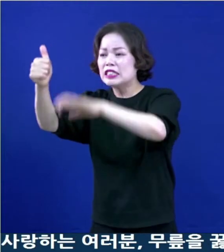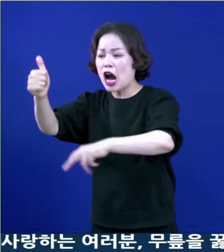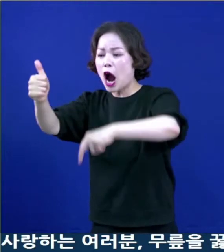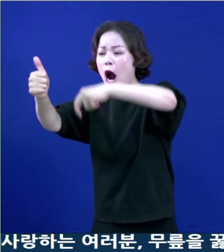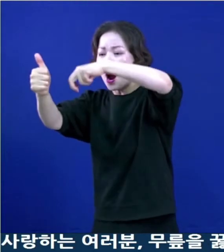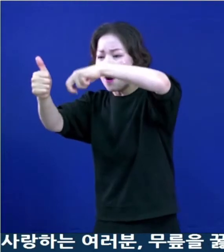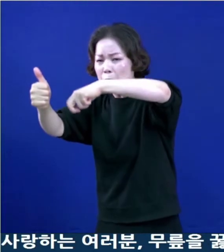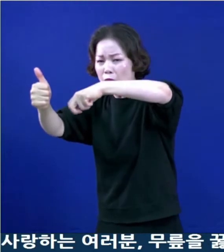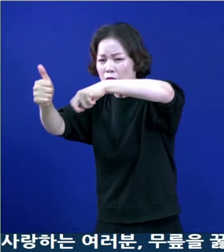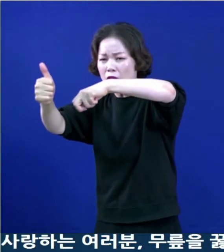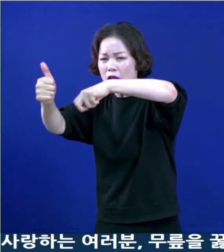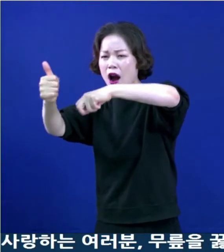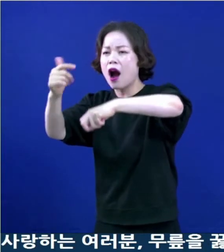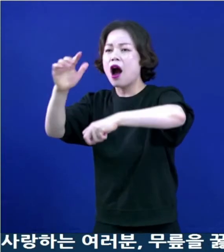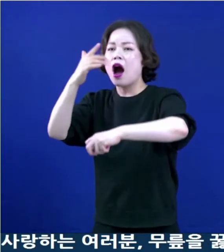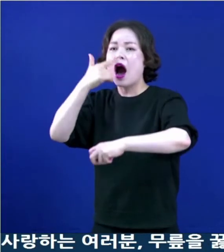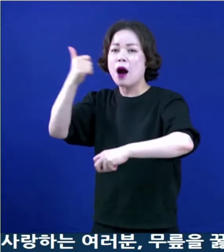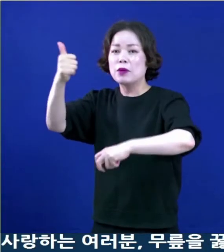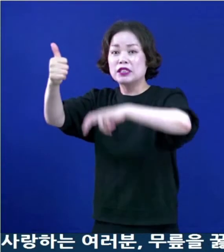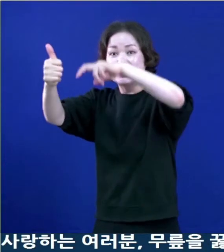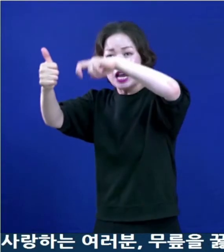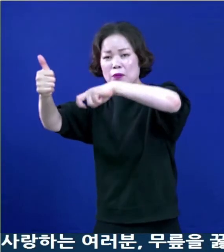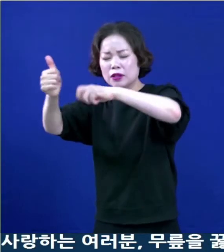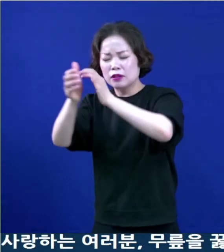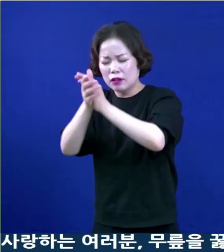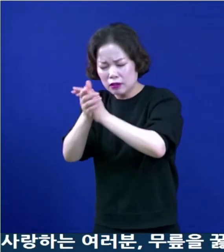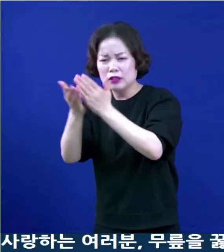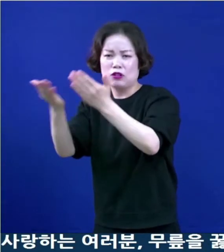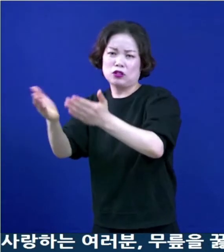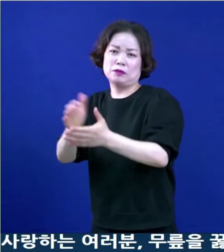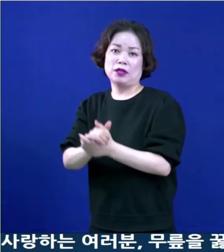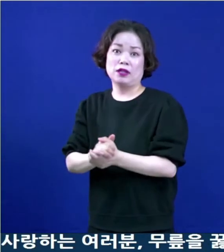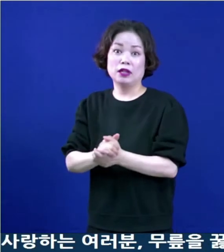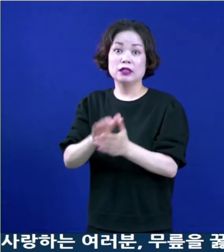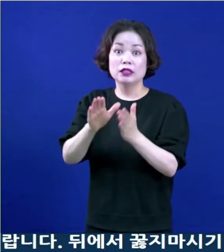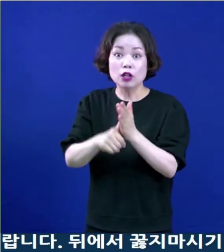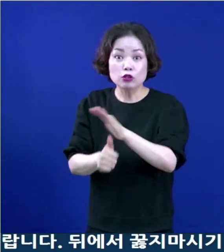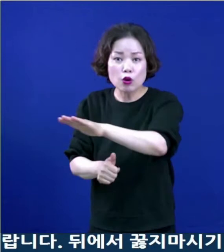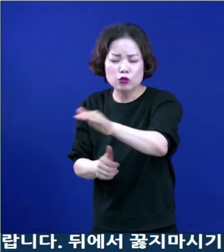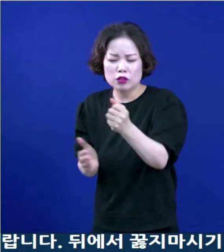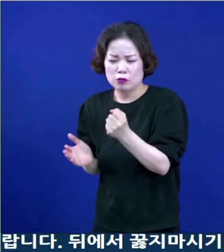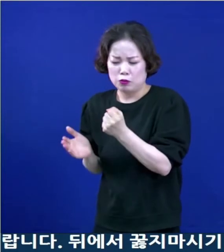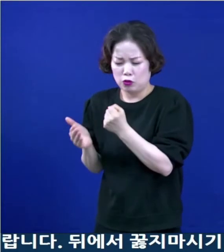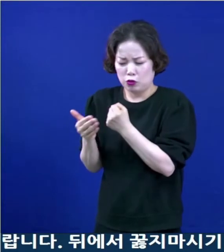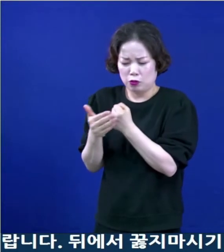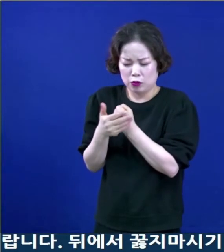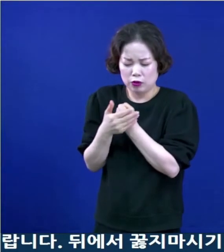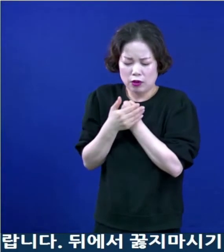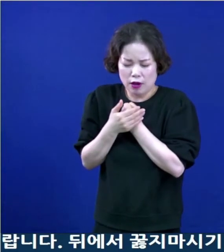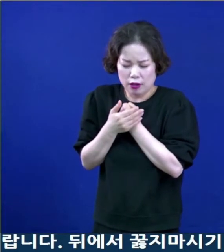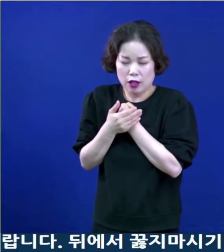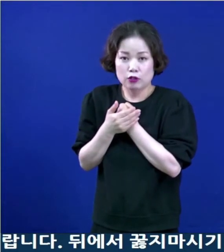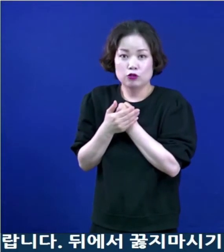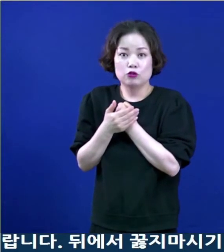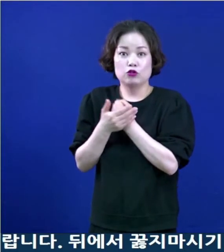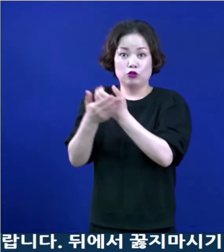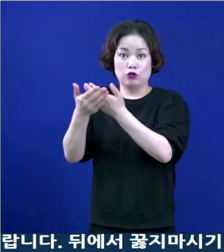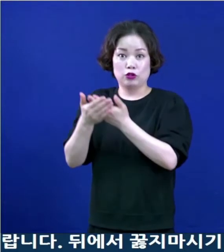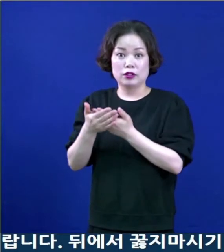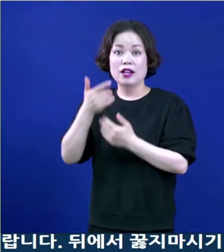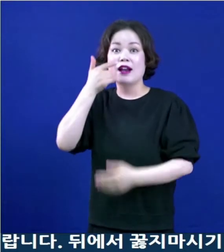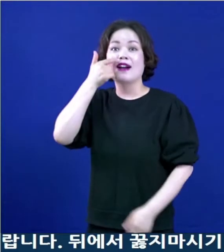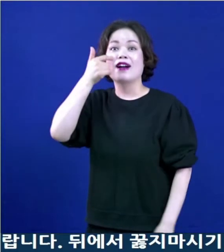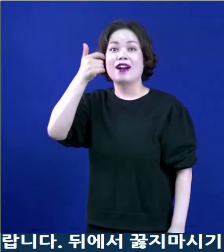머리를 조아려도 앞에서 머리를 조아리시기 바랍니다. 그럴 때 우리를 품어주시고 안아주시는